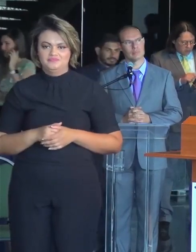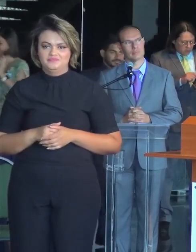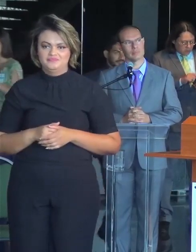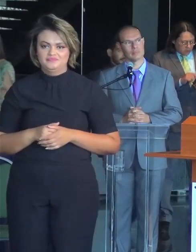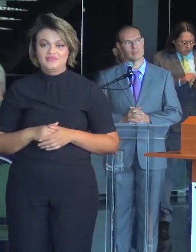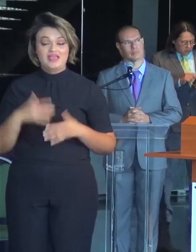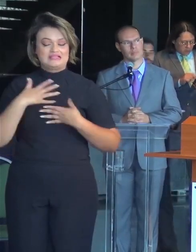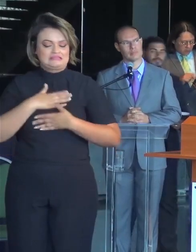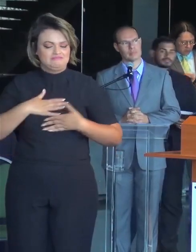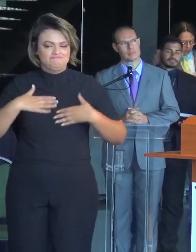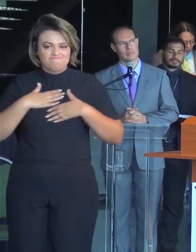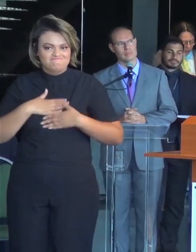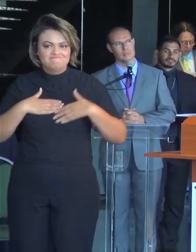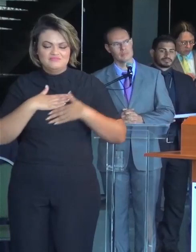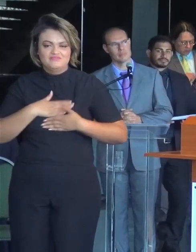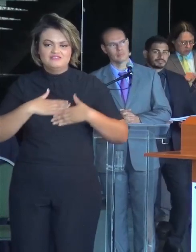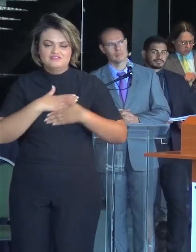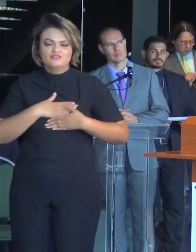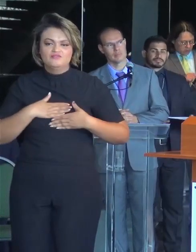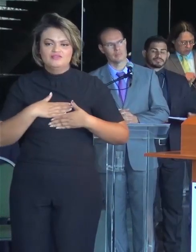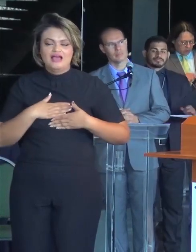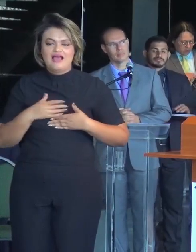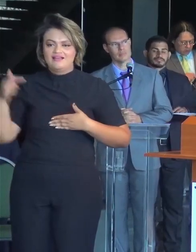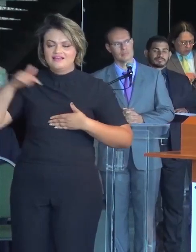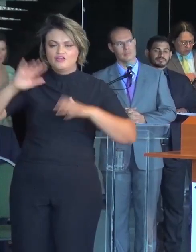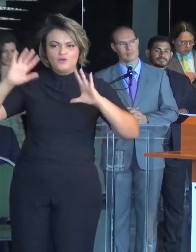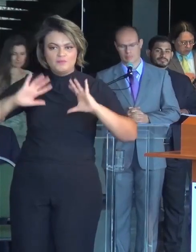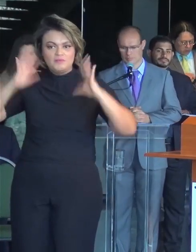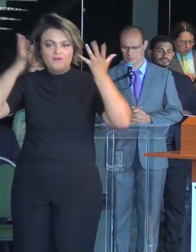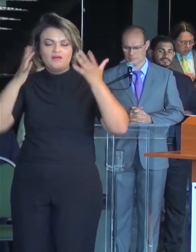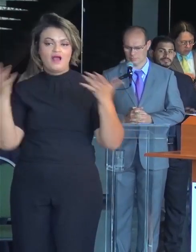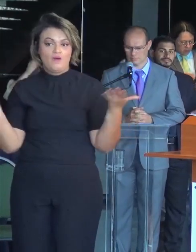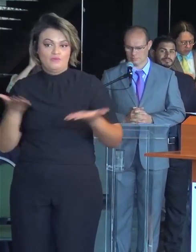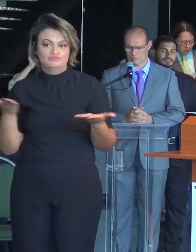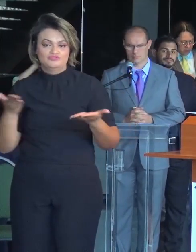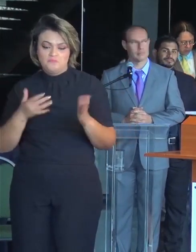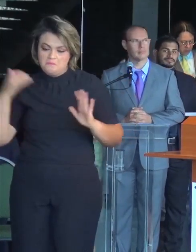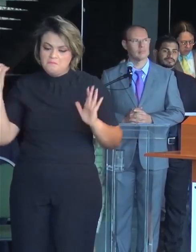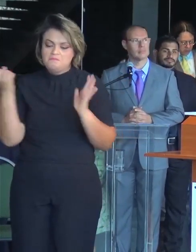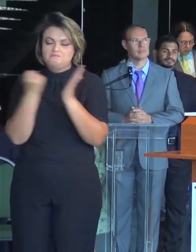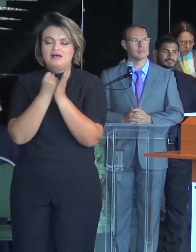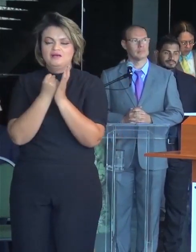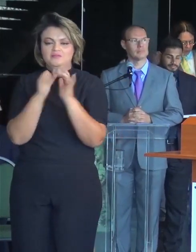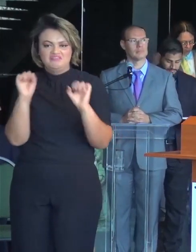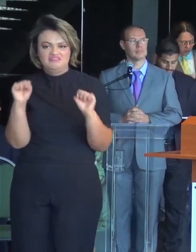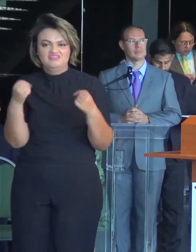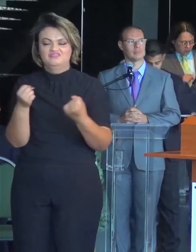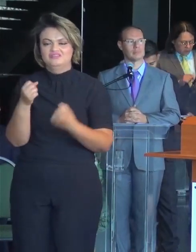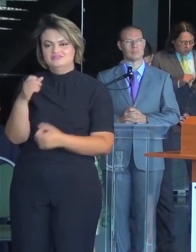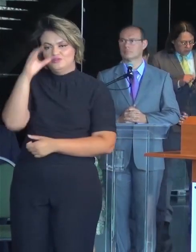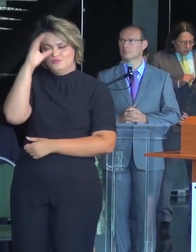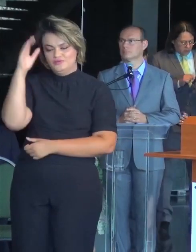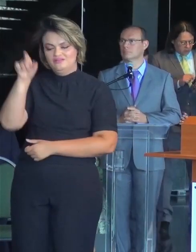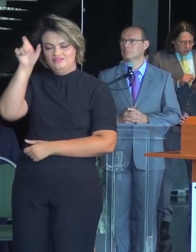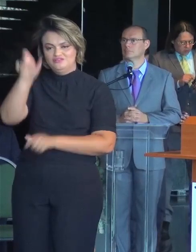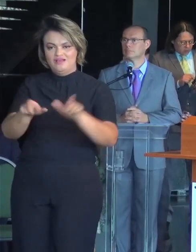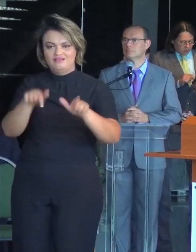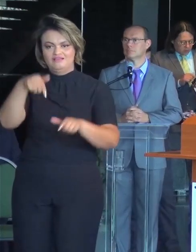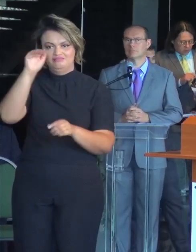É com grande satisfação poder comemorar no dia de hoje um marco para a defesa do consumidor do nosso